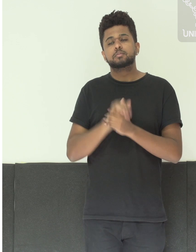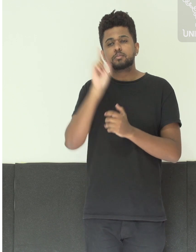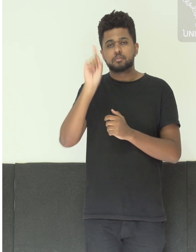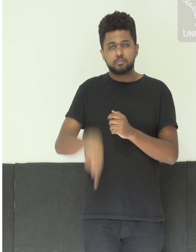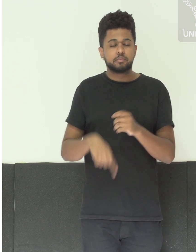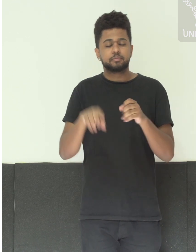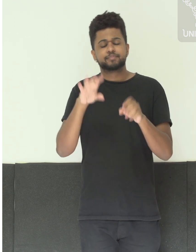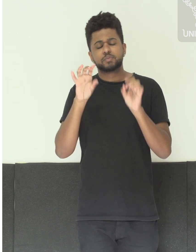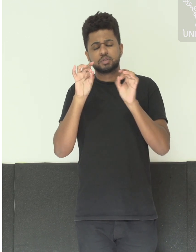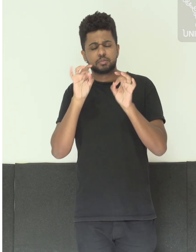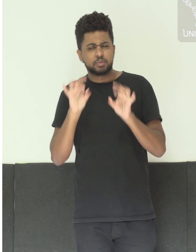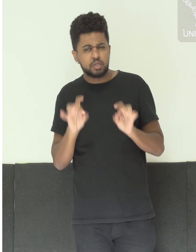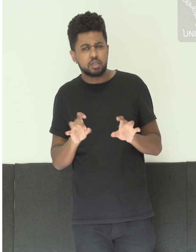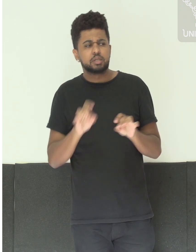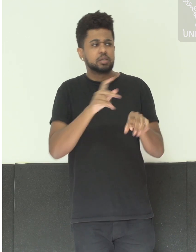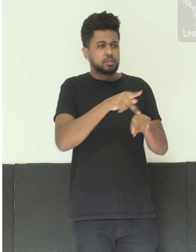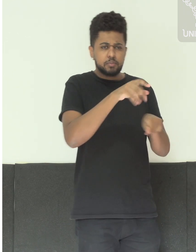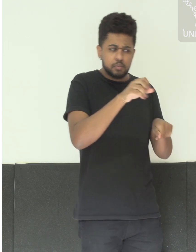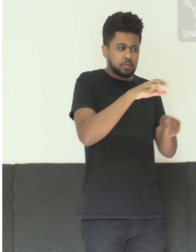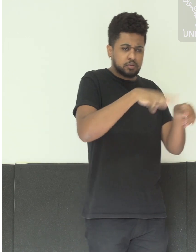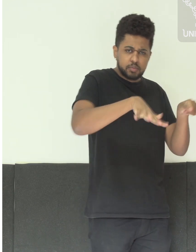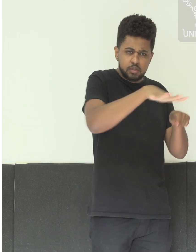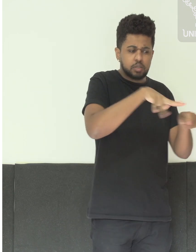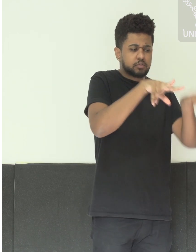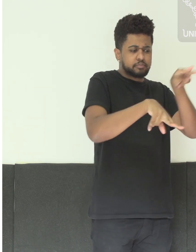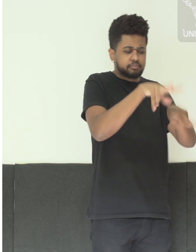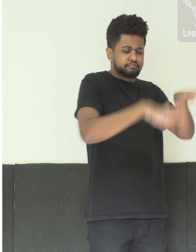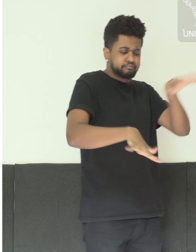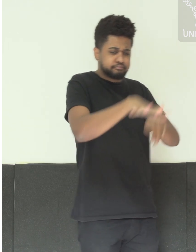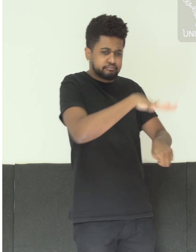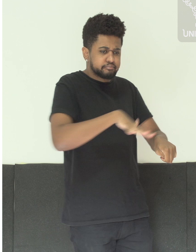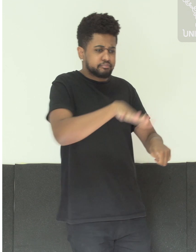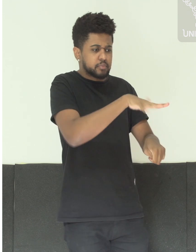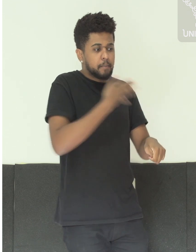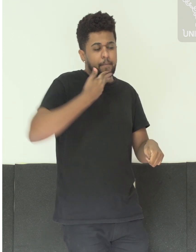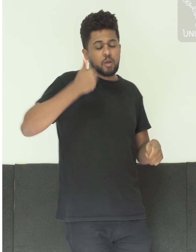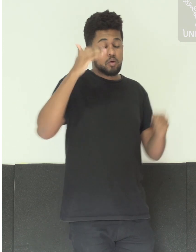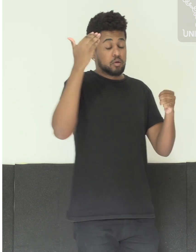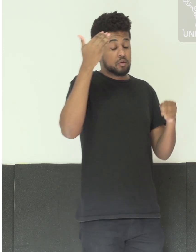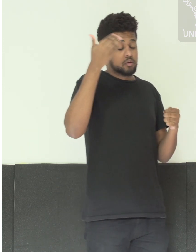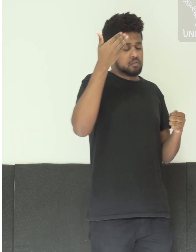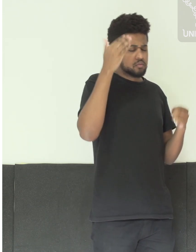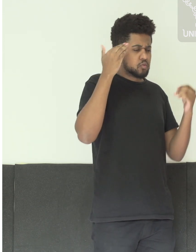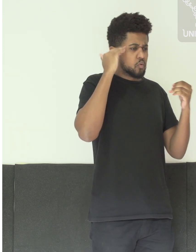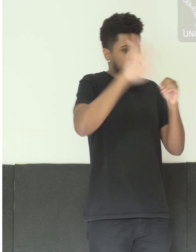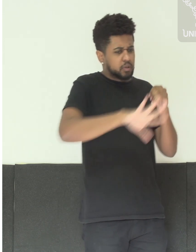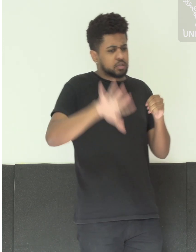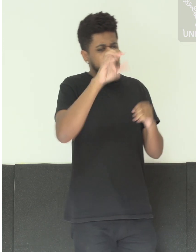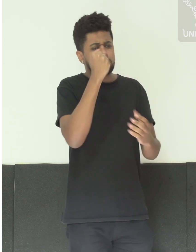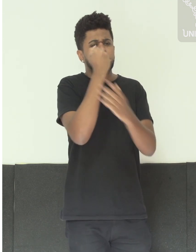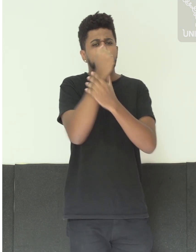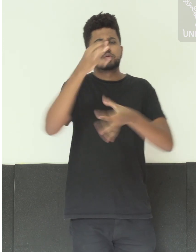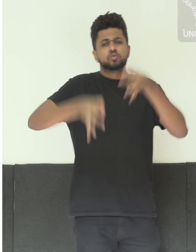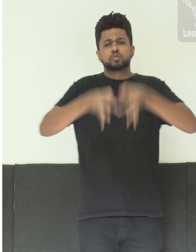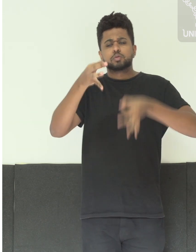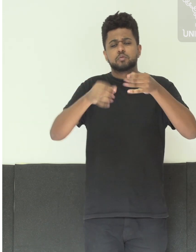sejam especializados na área em análise para melhor compreensão e segurança jurídica na emissão de